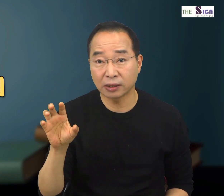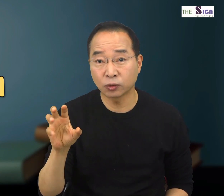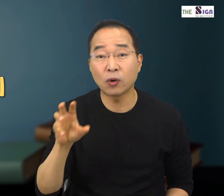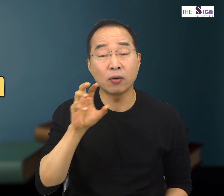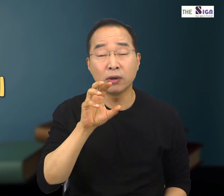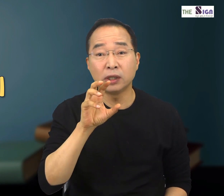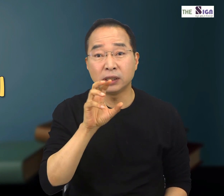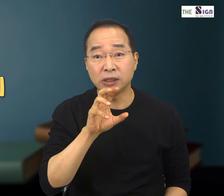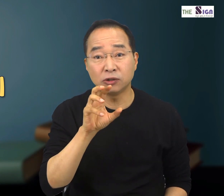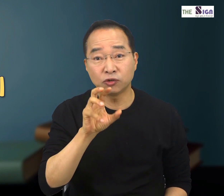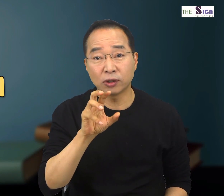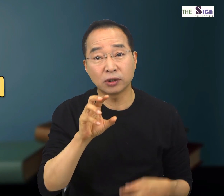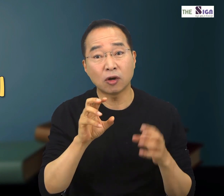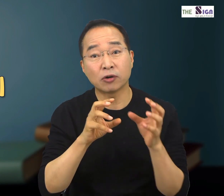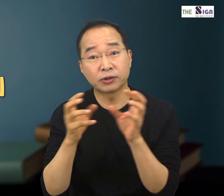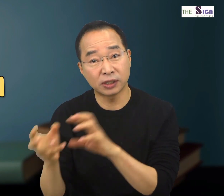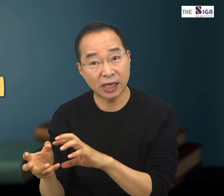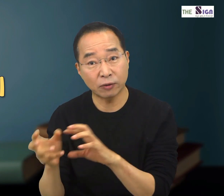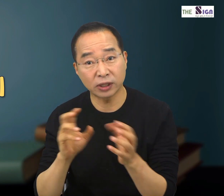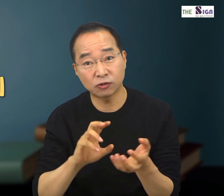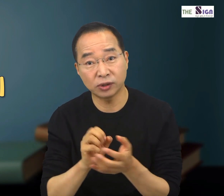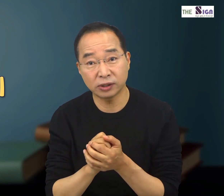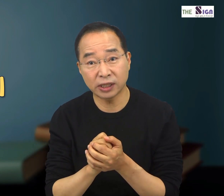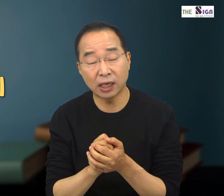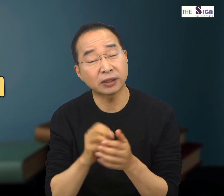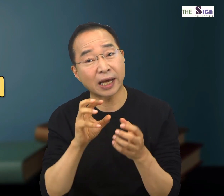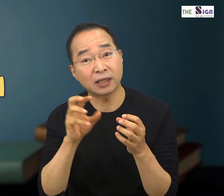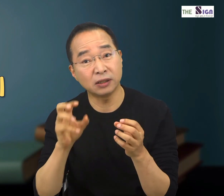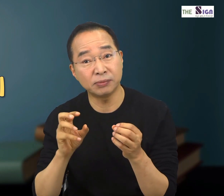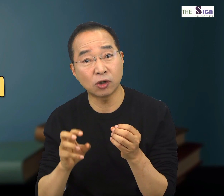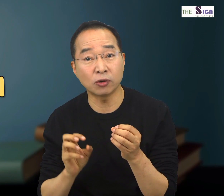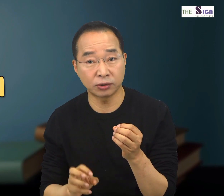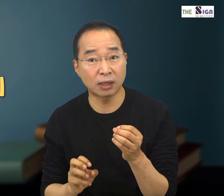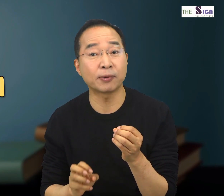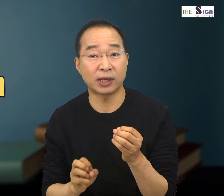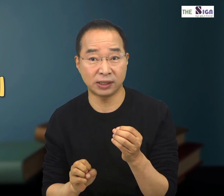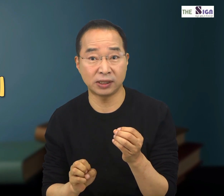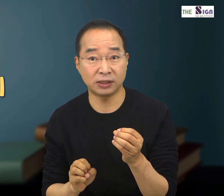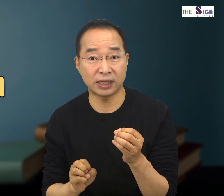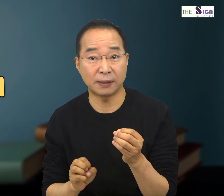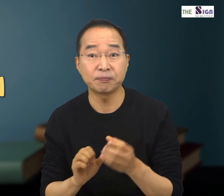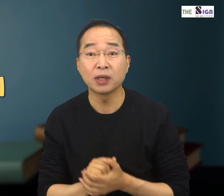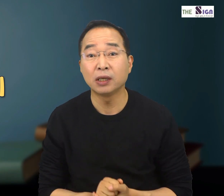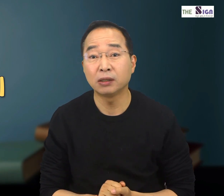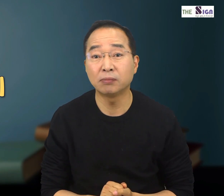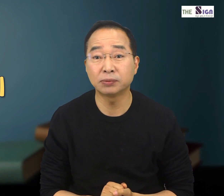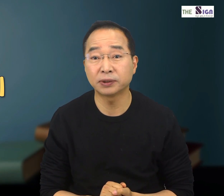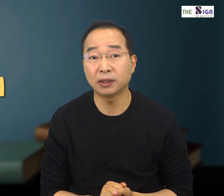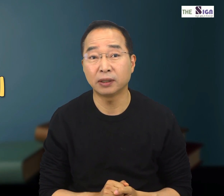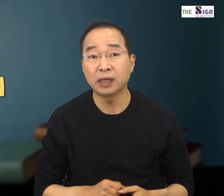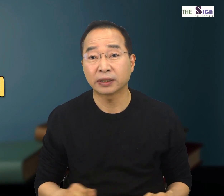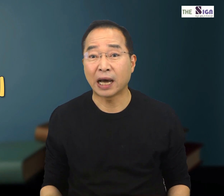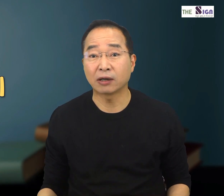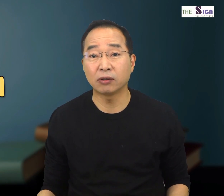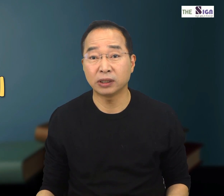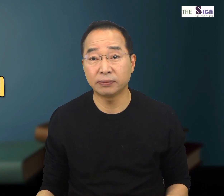또 이 수어는 어떻게 사용될 수 있느냐, 다른 의미로 어떻게 변화시키느냐, 이런 부분을 단어